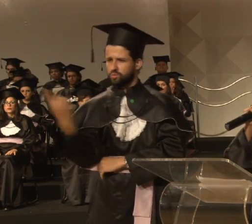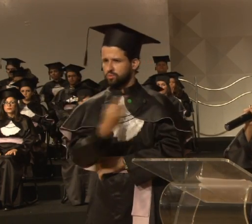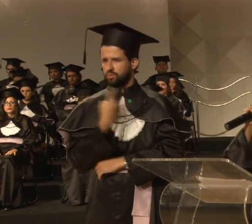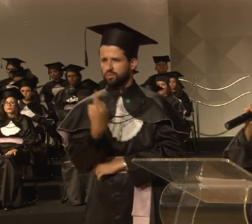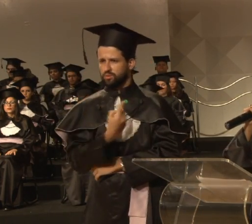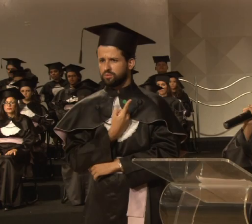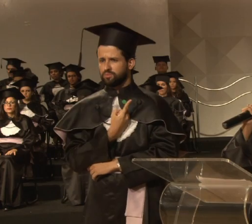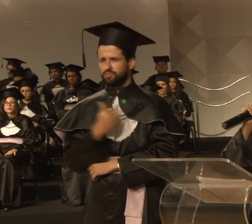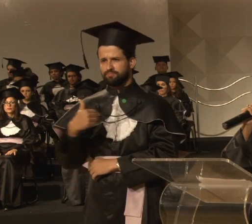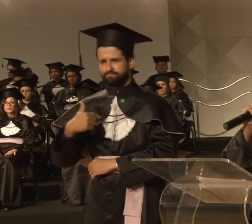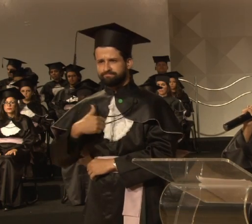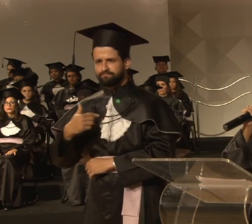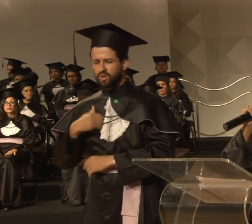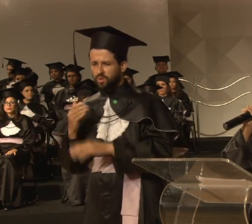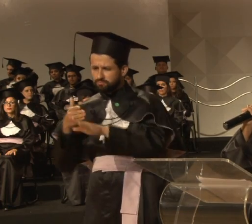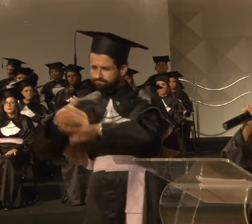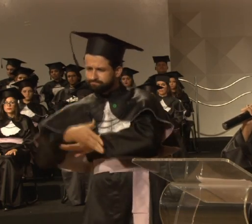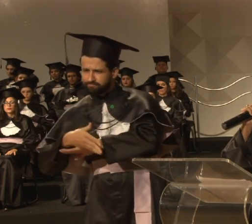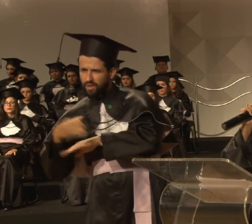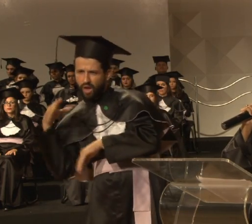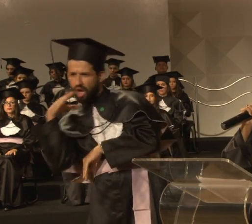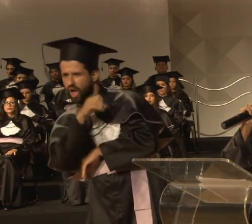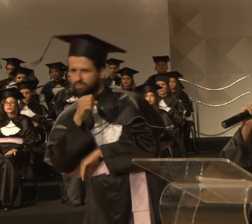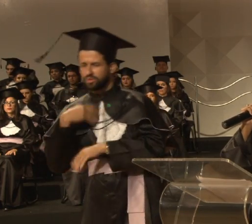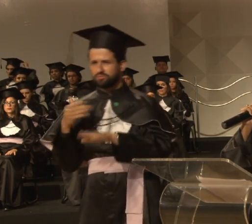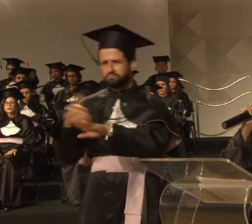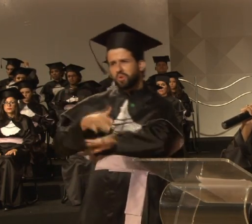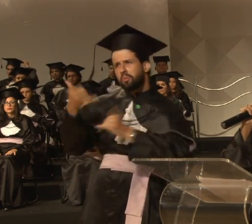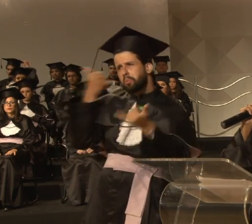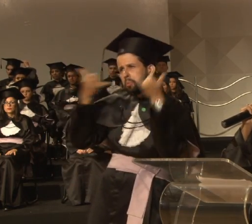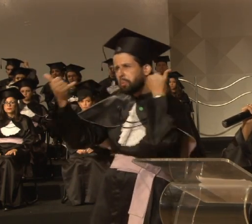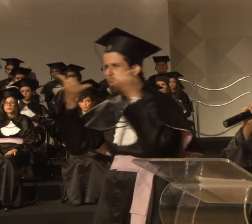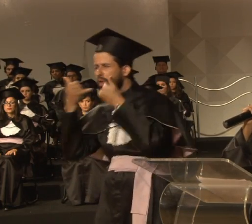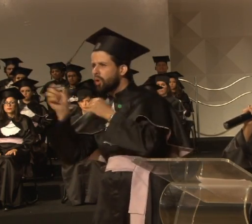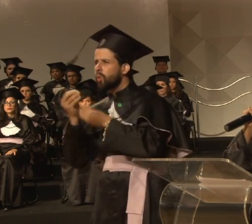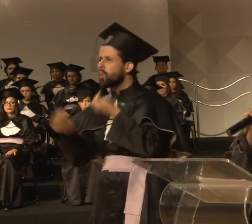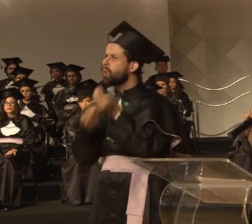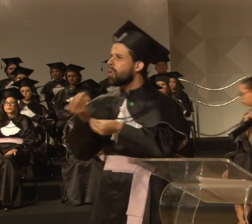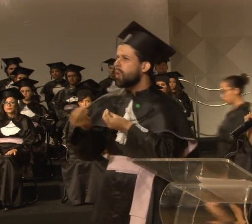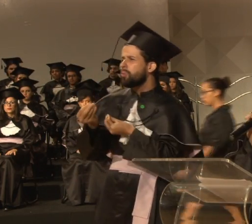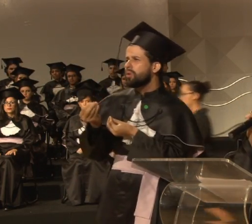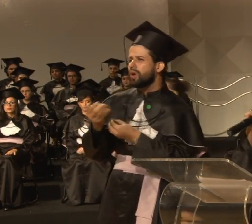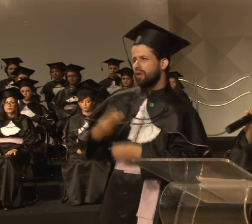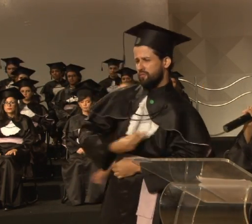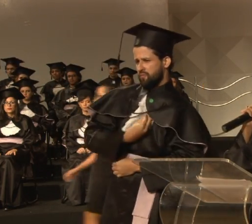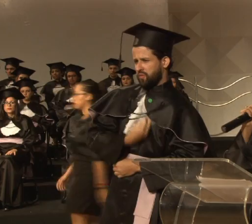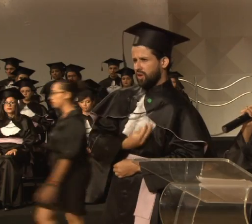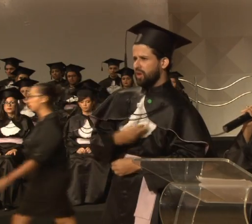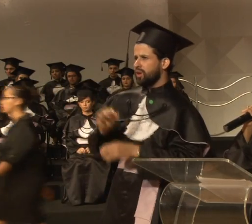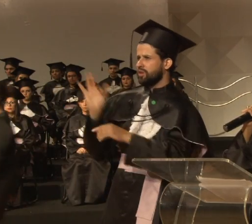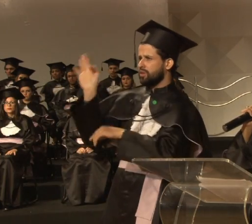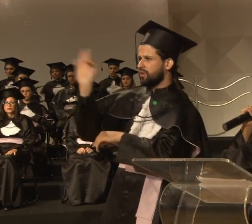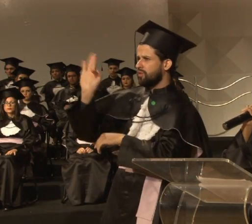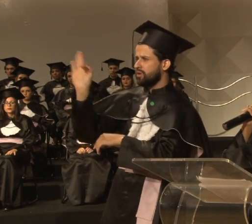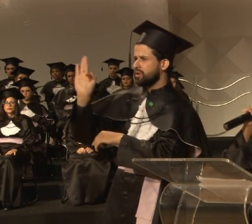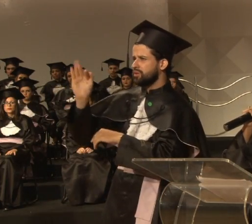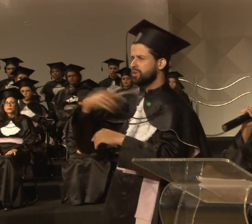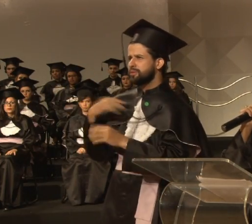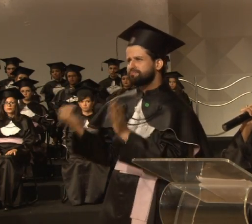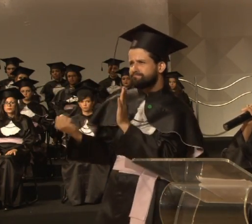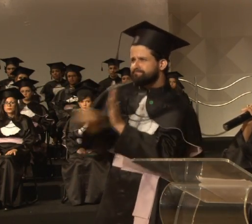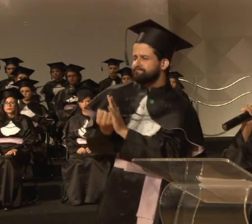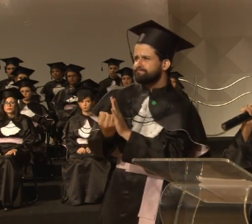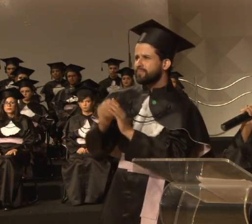No meu caso, assim que entrei, ouvi vários comentários sobre como é a vida acadêmica. E o que mais me marcou foi a